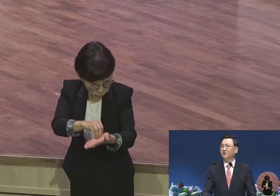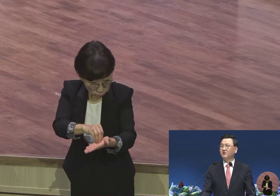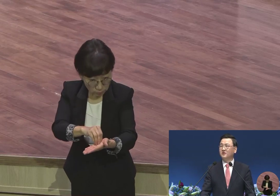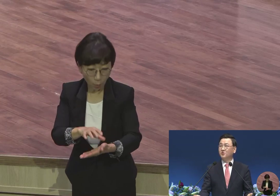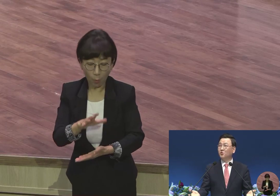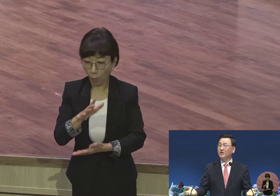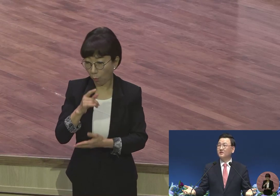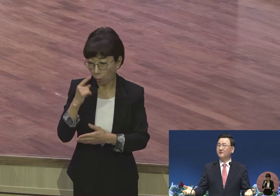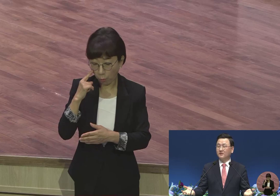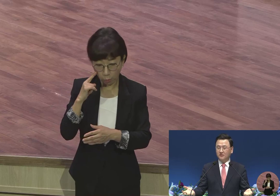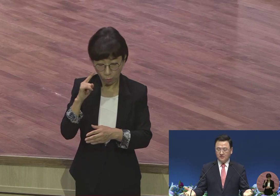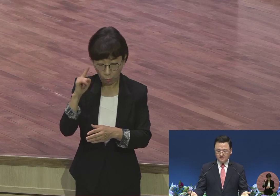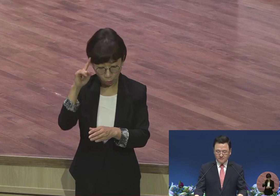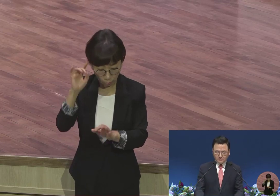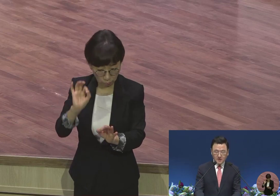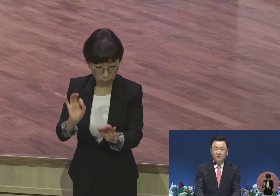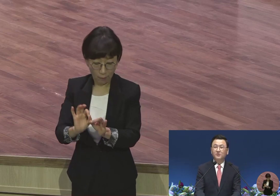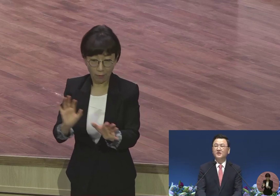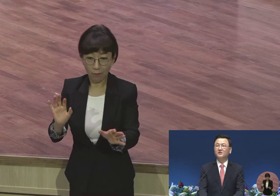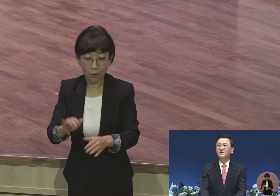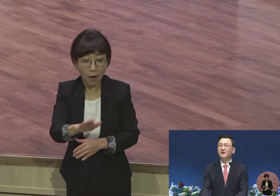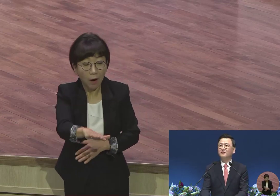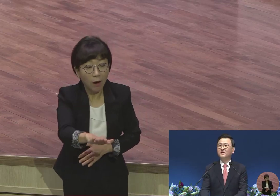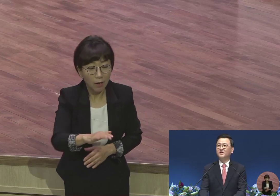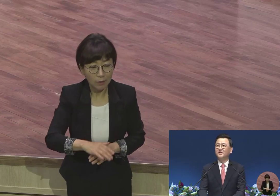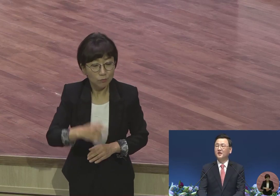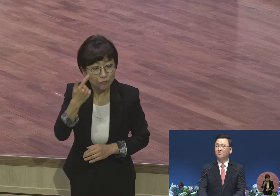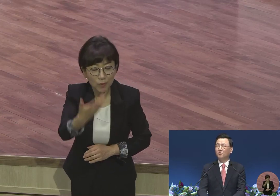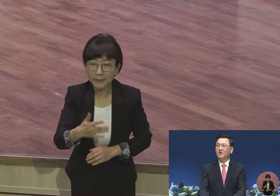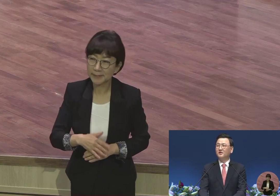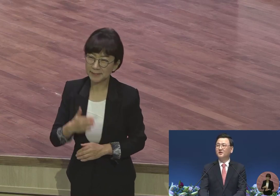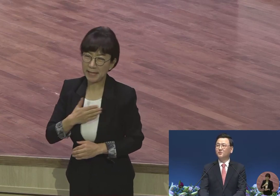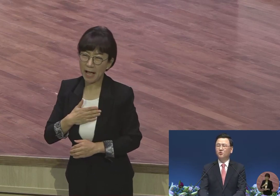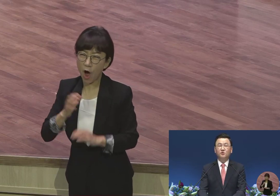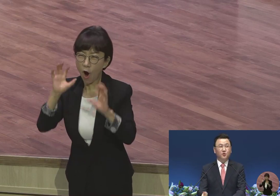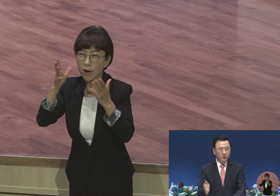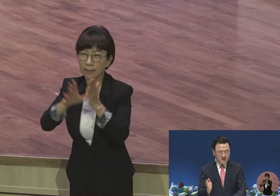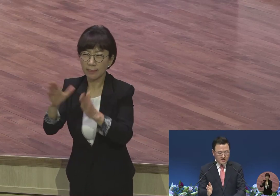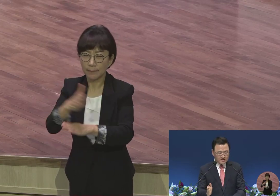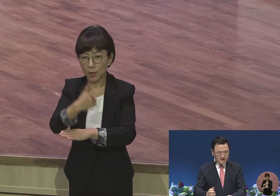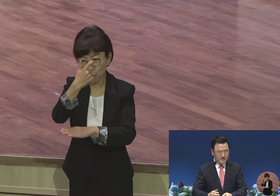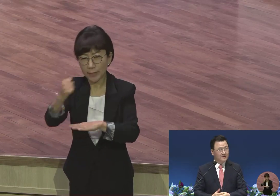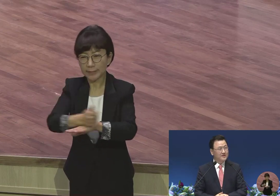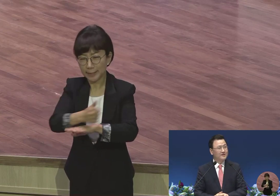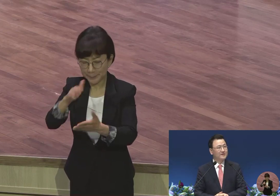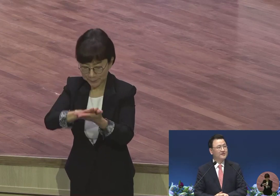물어봤어. 어릴 때부터 교회 다녔거든요. 이분이 이런 얘기를 합니다. 목사님 오늘